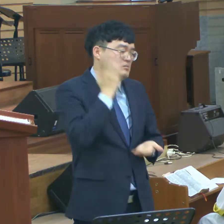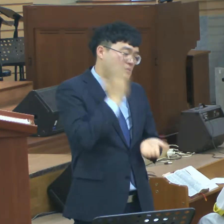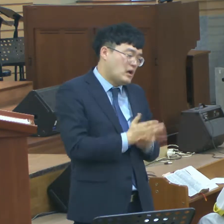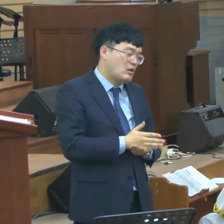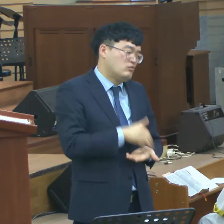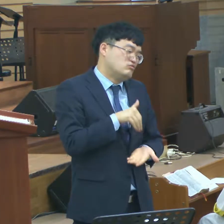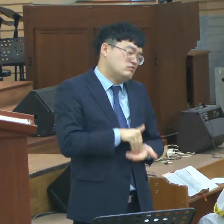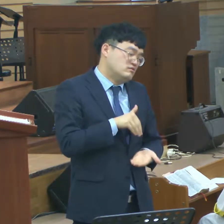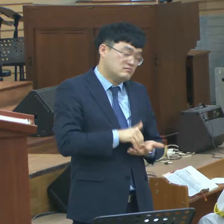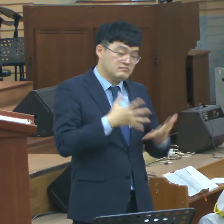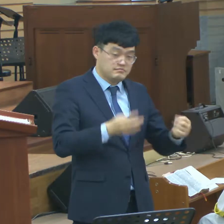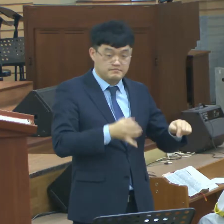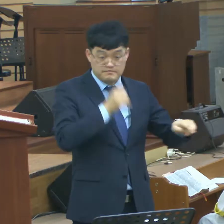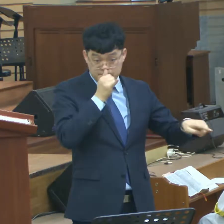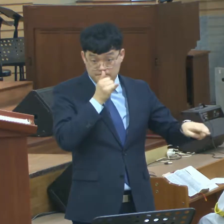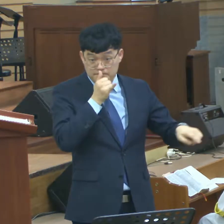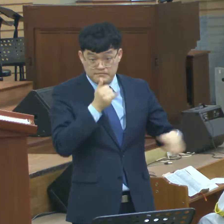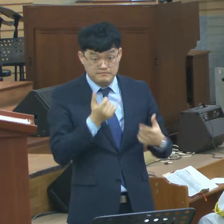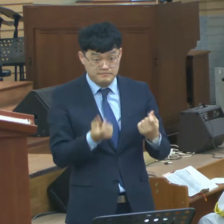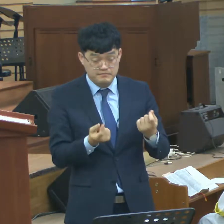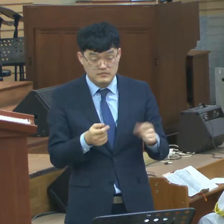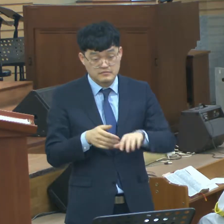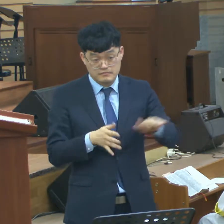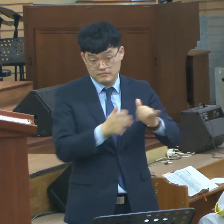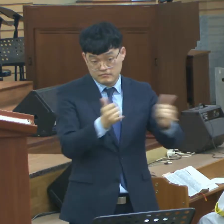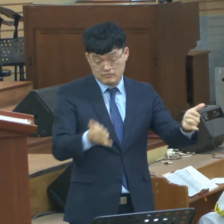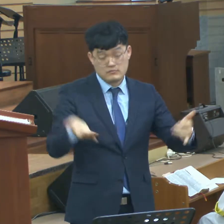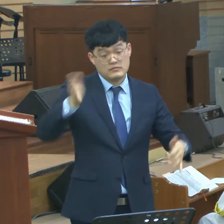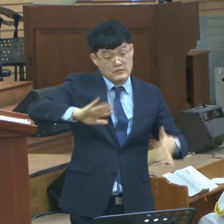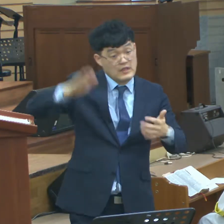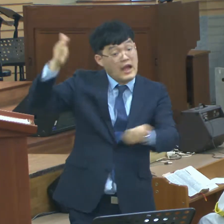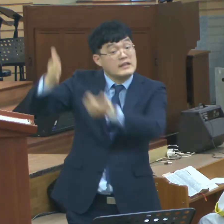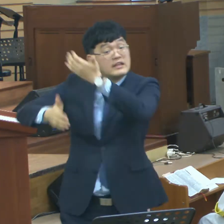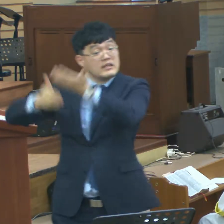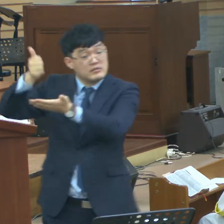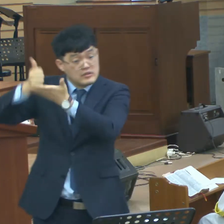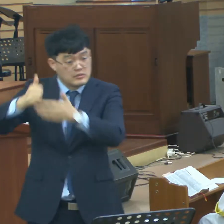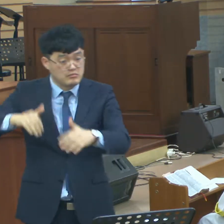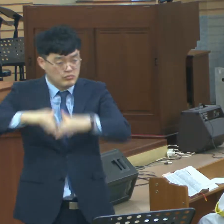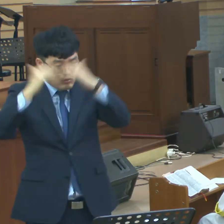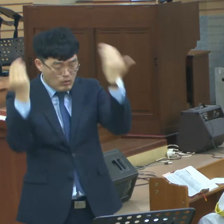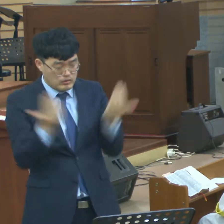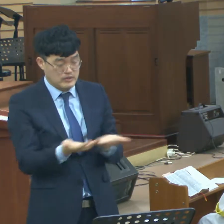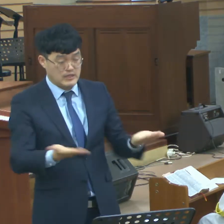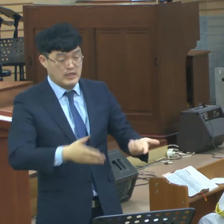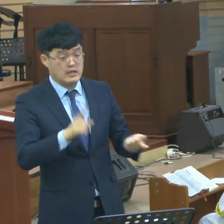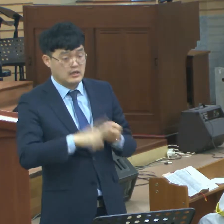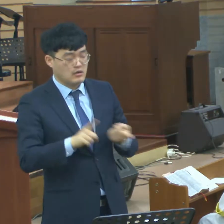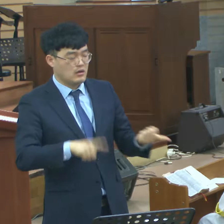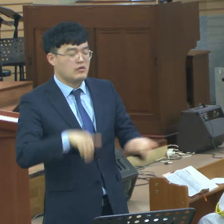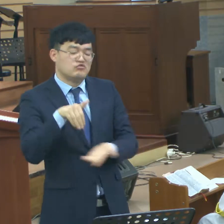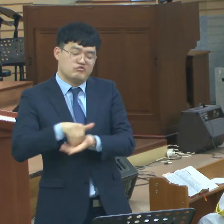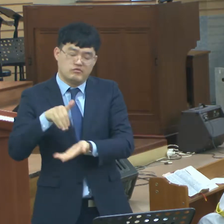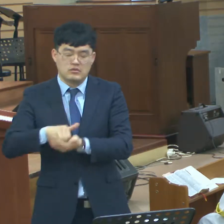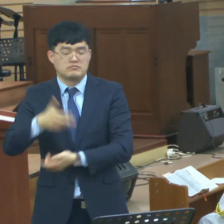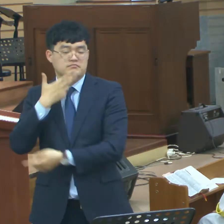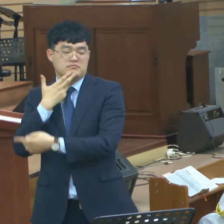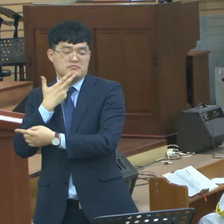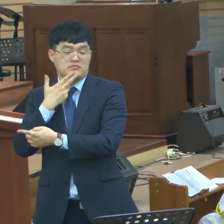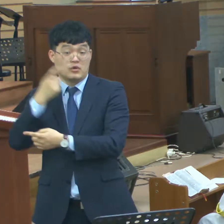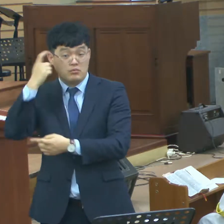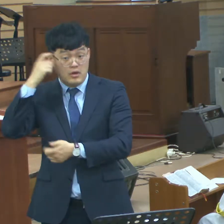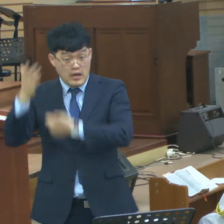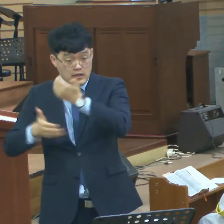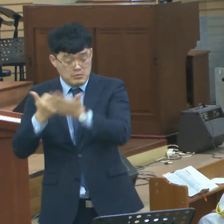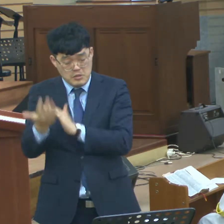하나님은요. 우리가 뭘 할 때 무슨 일을 당할지 다 알고 계세요. 그리고 그 길로 가게 하세요.